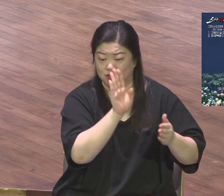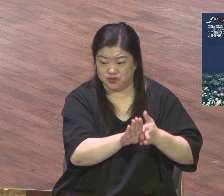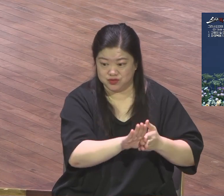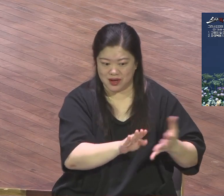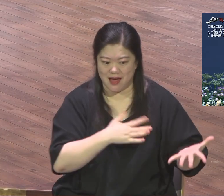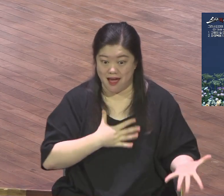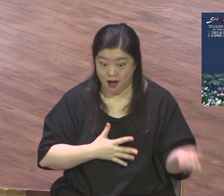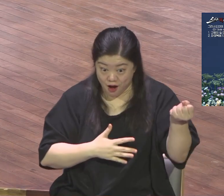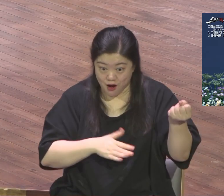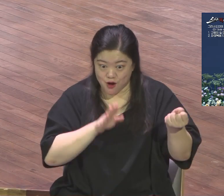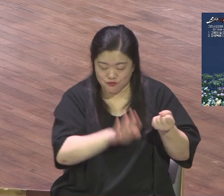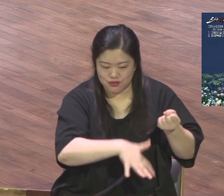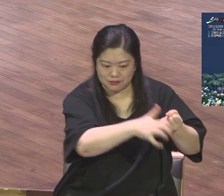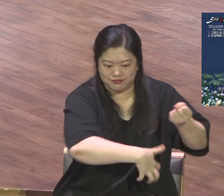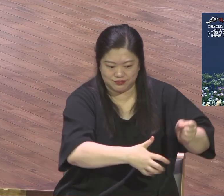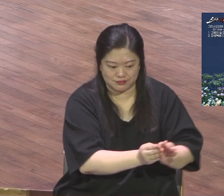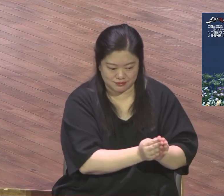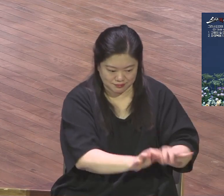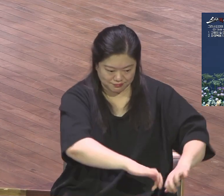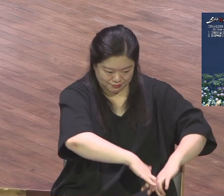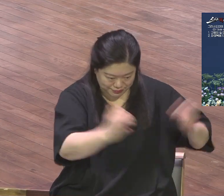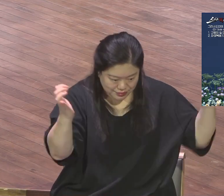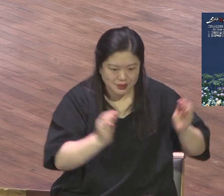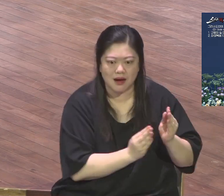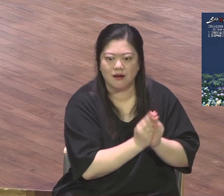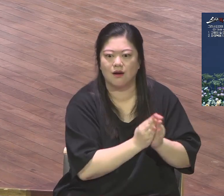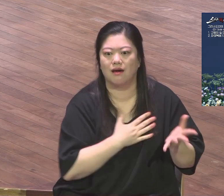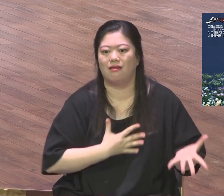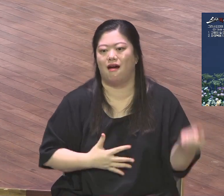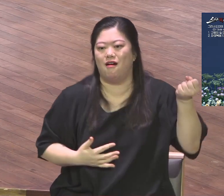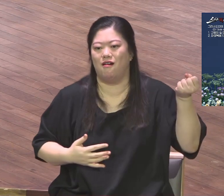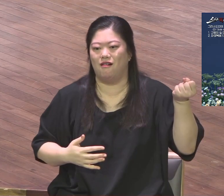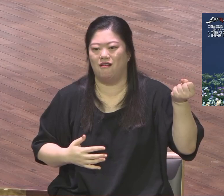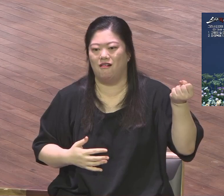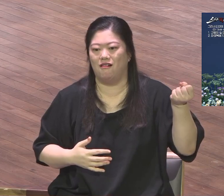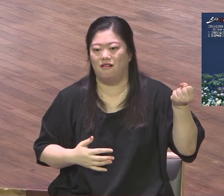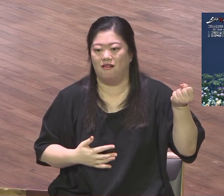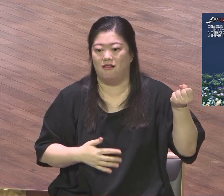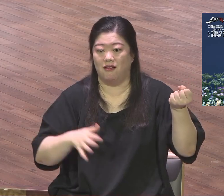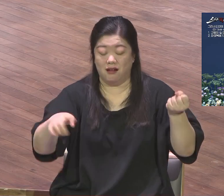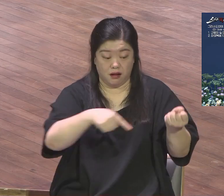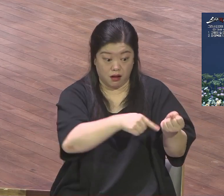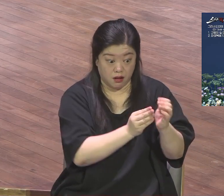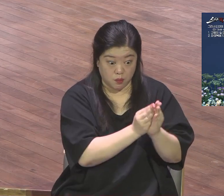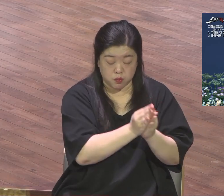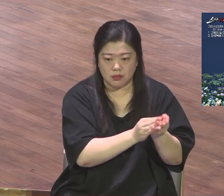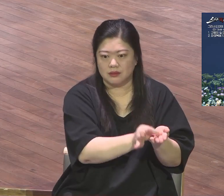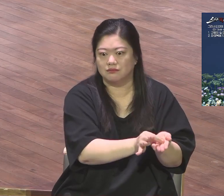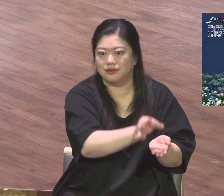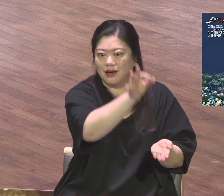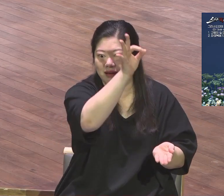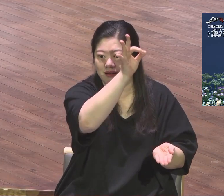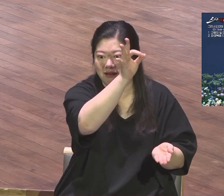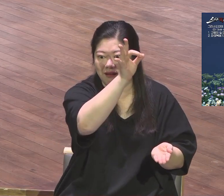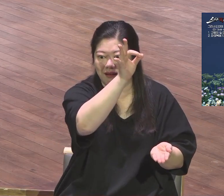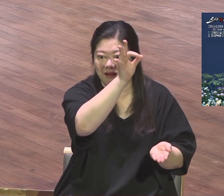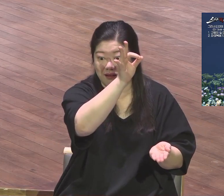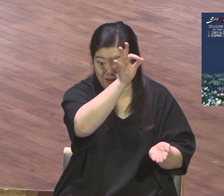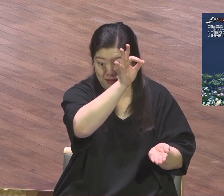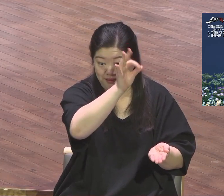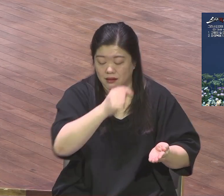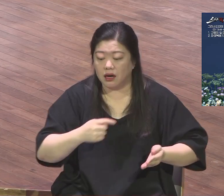가치가 있다는 거죠. 그렇다면 이렇게 가치가 높은 이 보물과 그